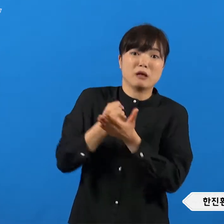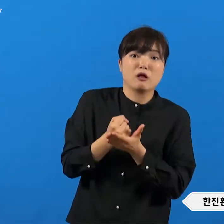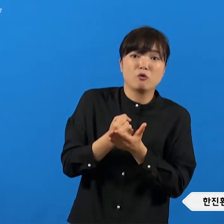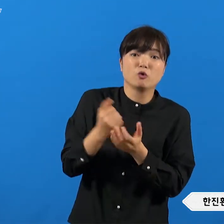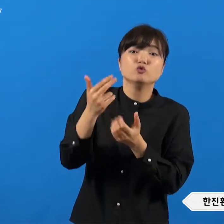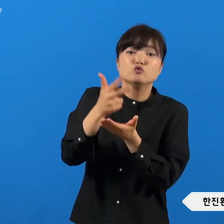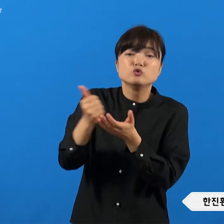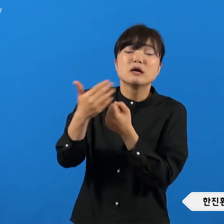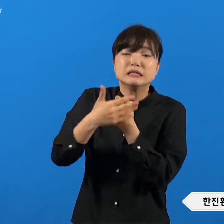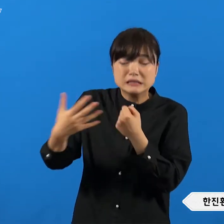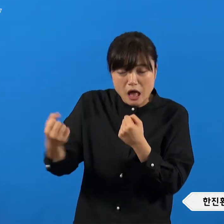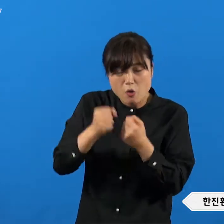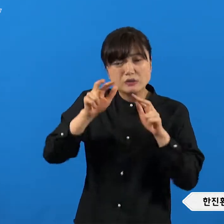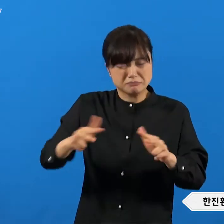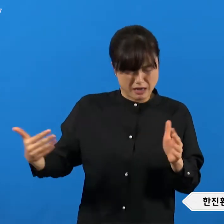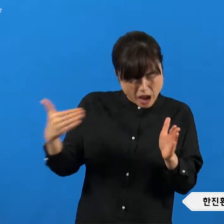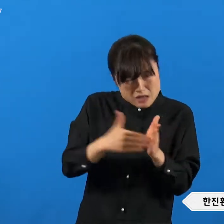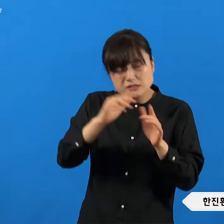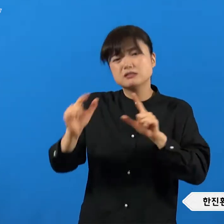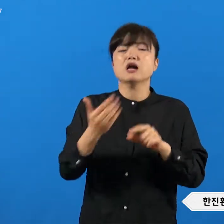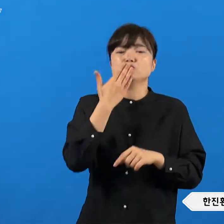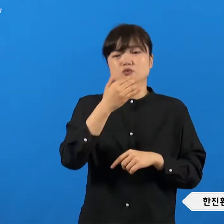주님의 은혜로 여기까지 왔습니다.